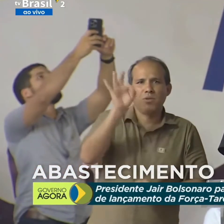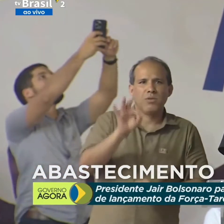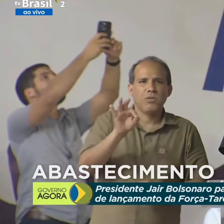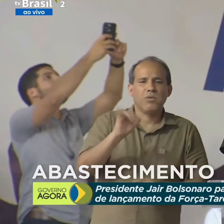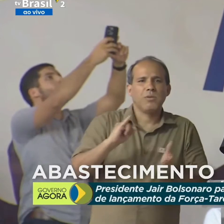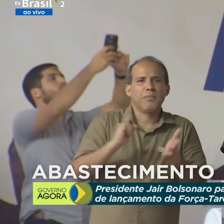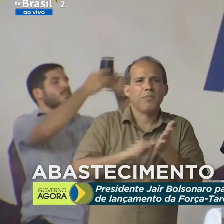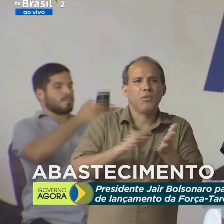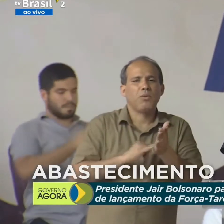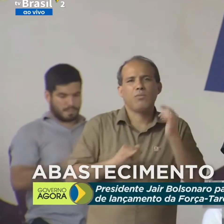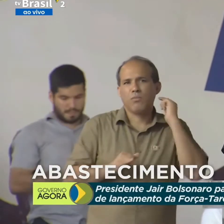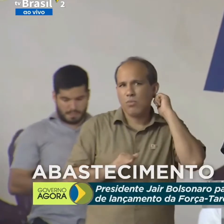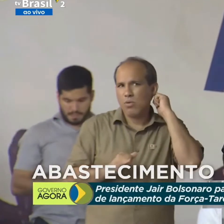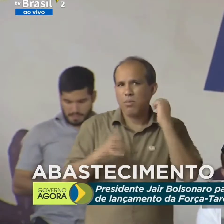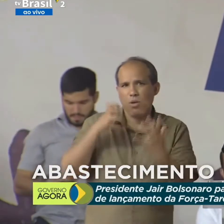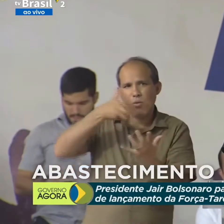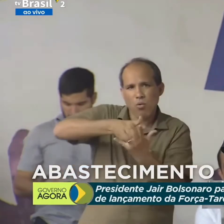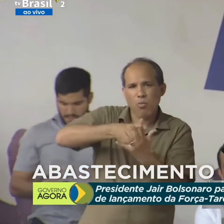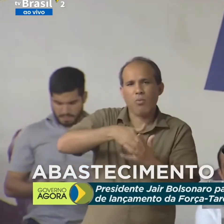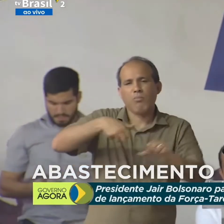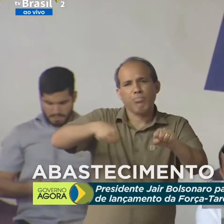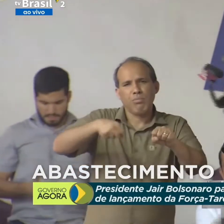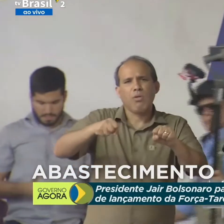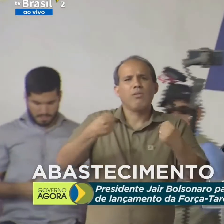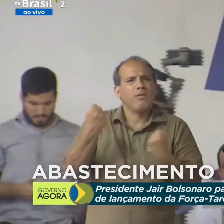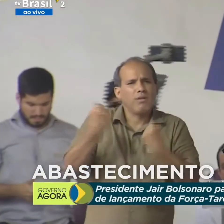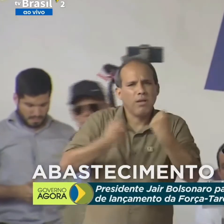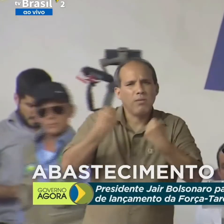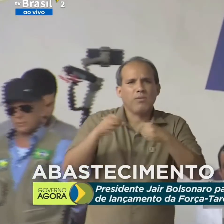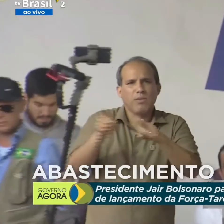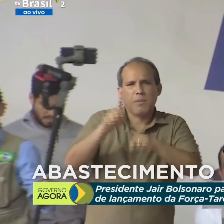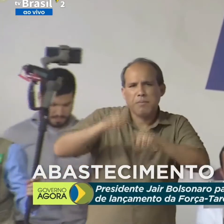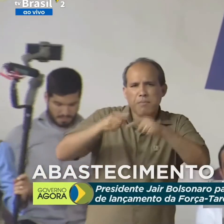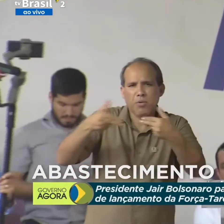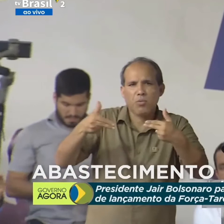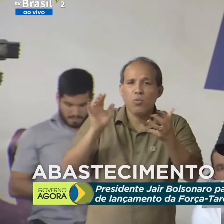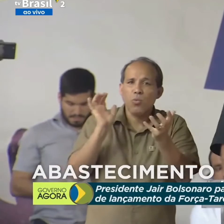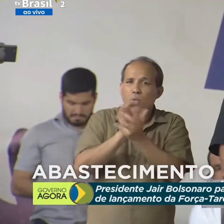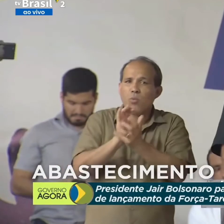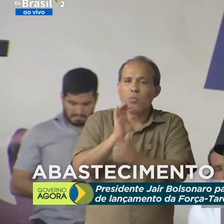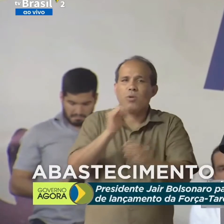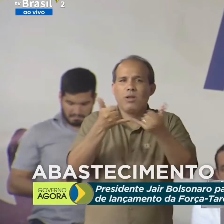o imposto para a compra de motos, carros e produtos da linha branca.